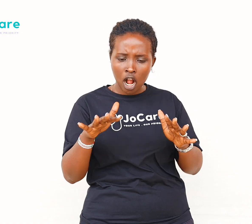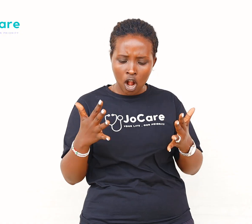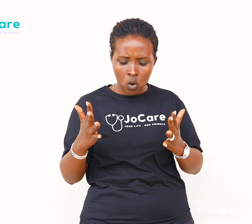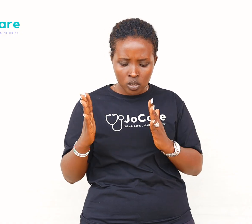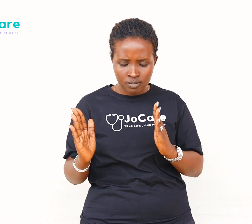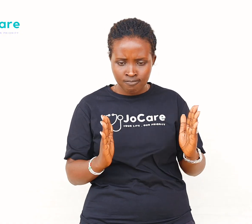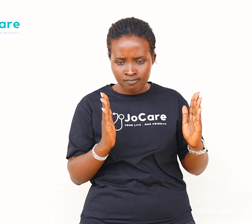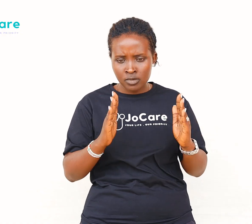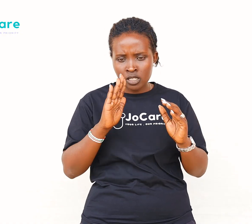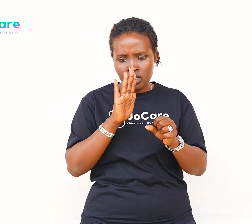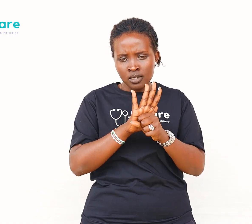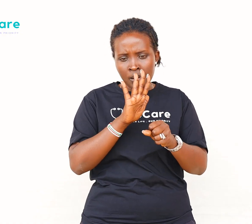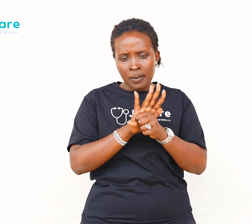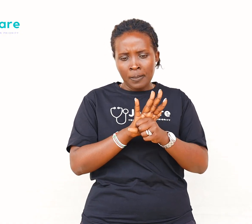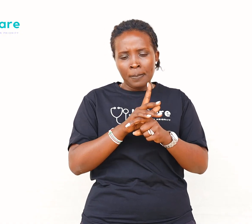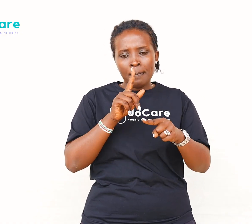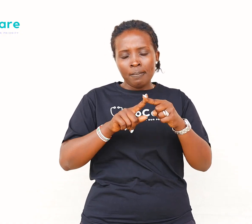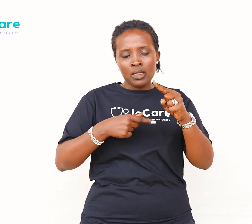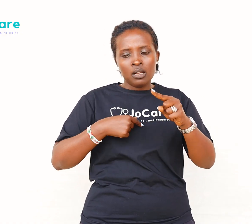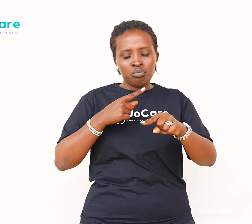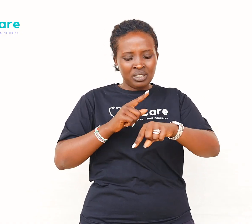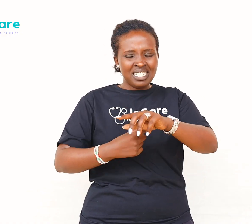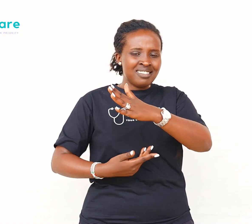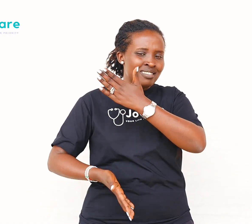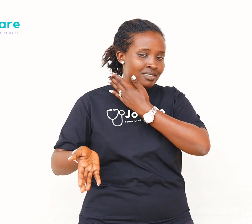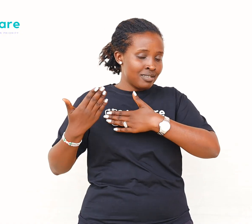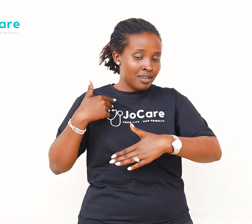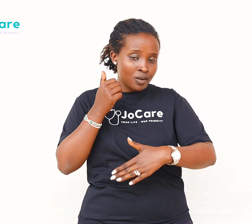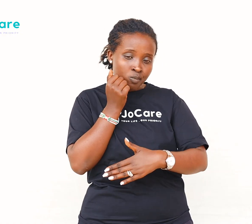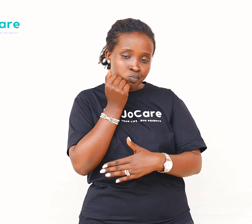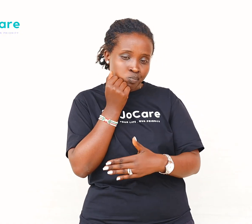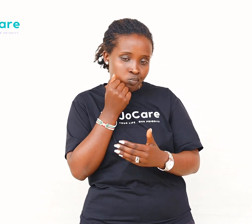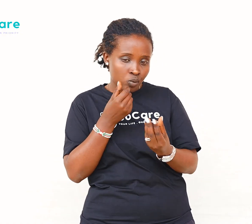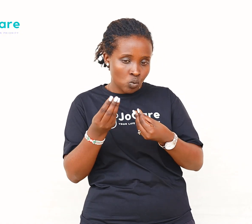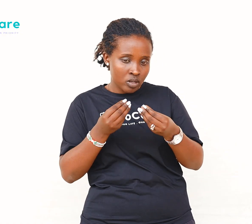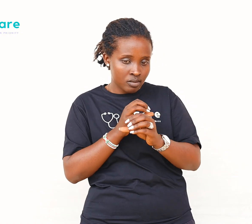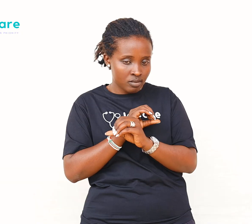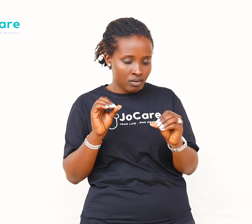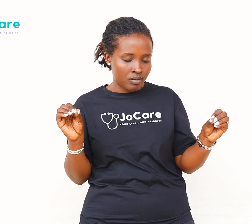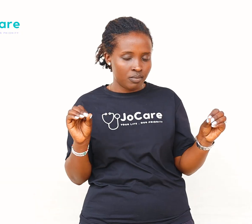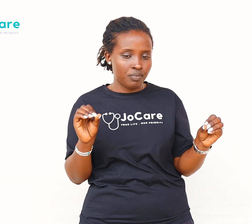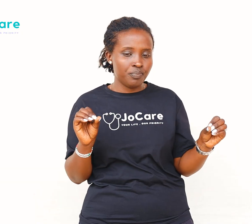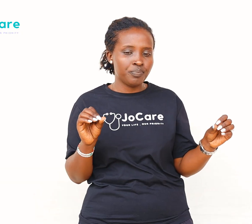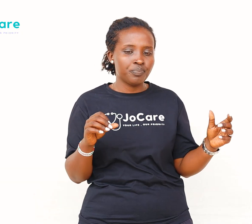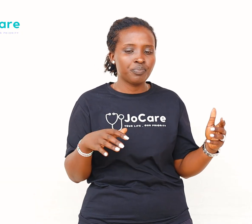na kenshi mu gihe cya kera, kotegisi itarazaho. Yego. Cyangwa se nanone